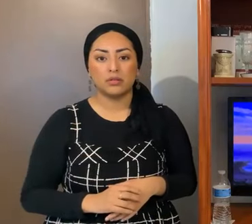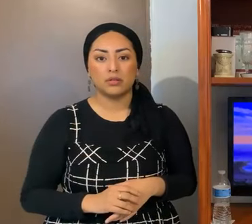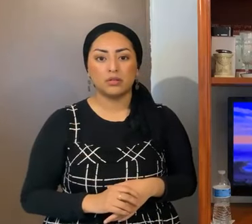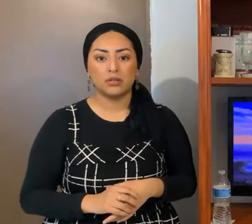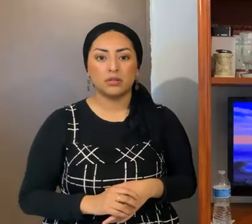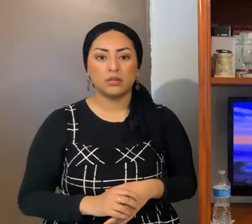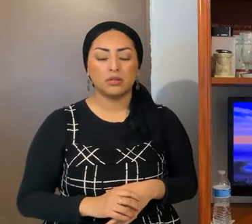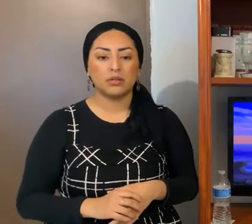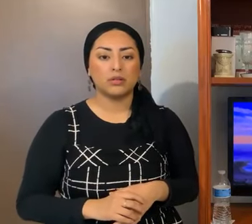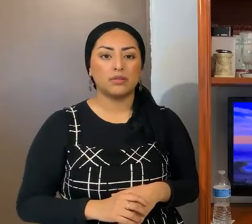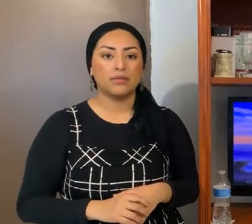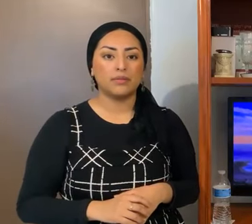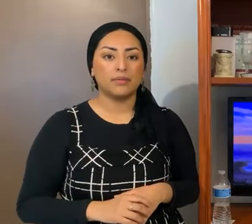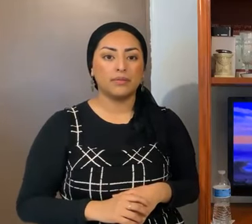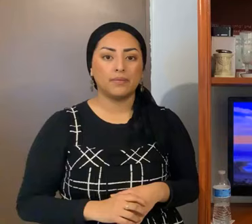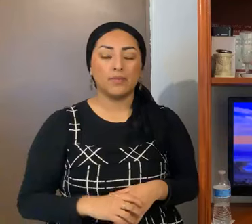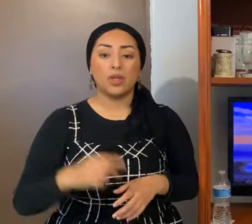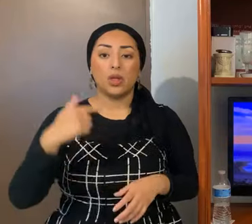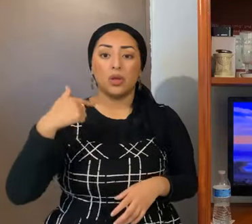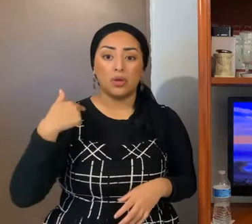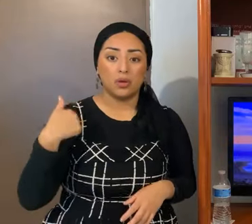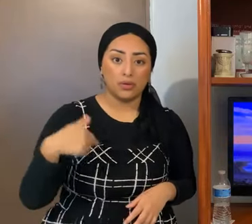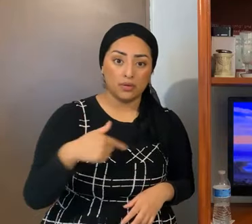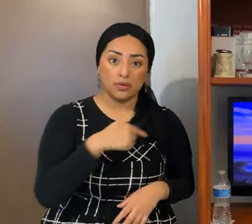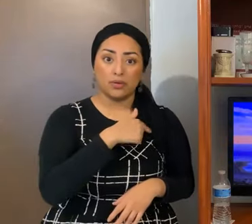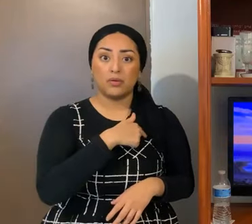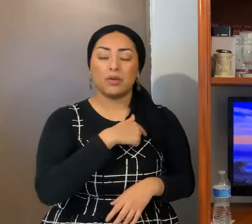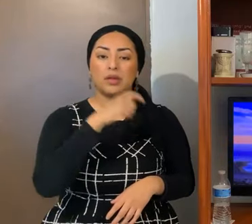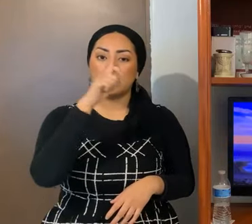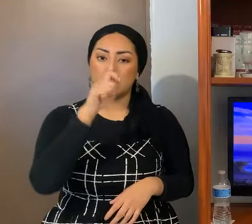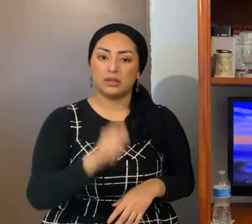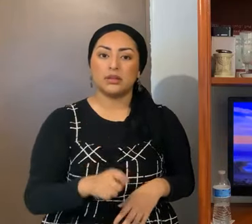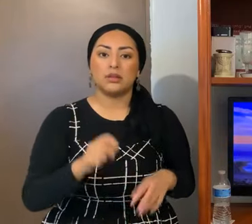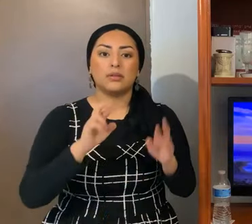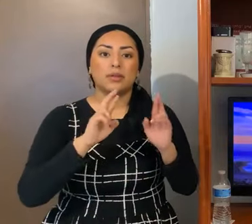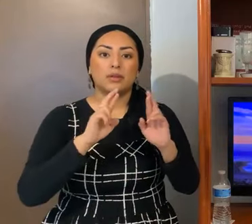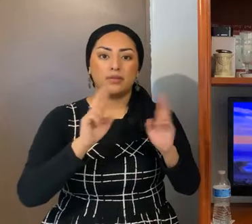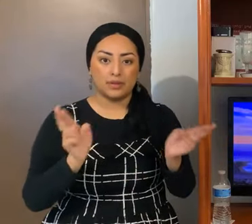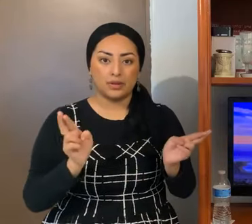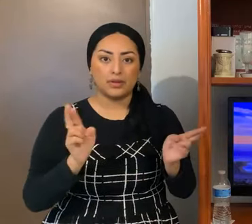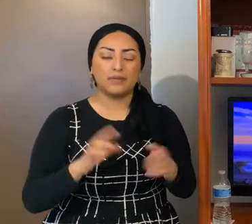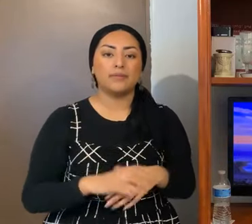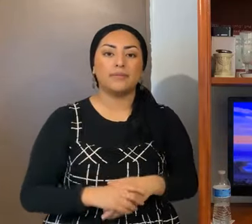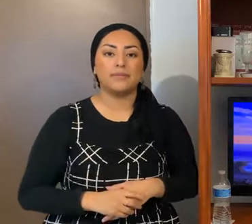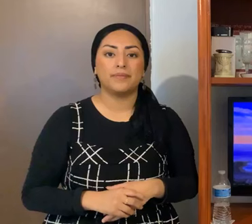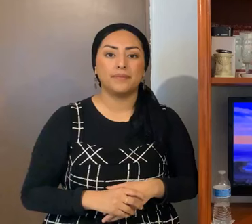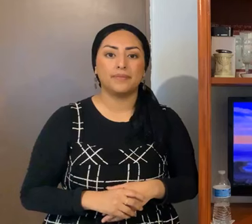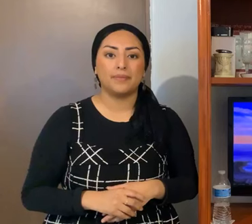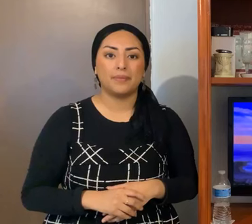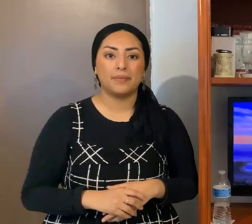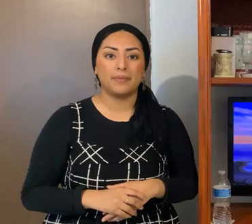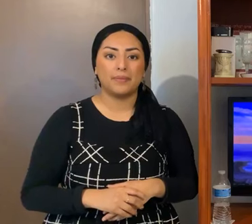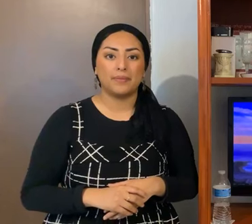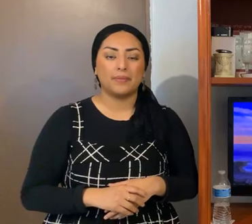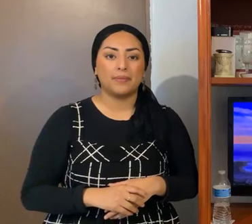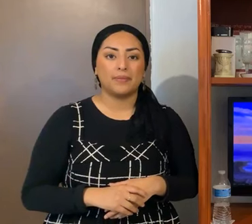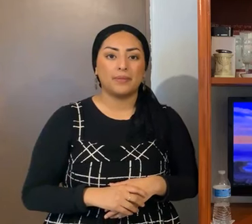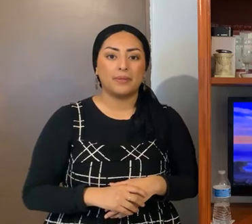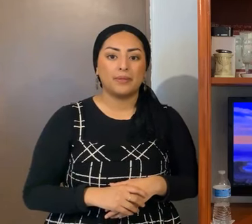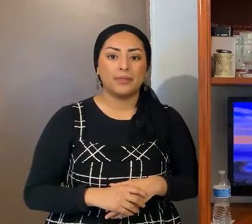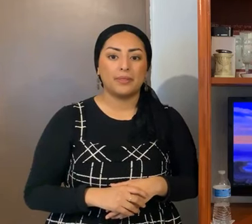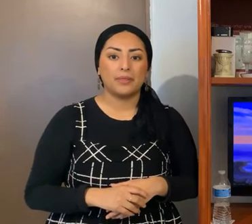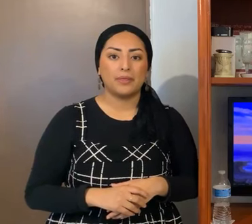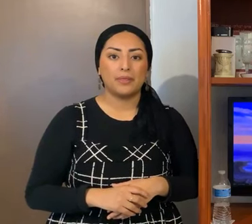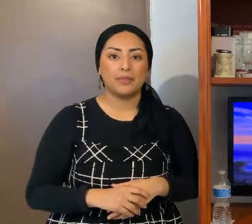por nuestros méritos, pero nosotros debemos estar preparados. Pero a esto quiero repasarlo con ustedes, es algo que a mí me hace